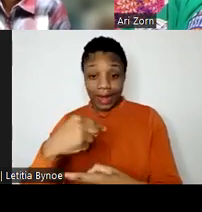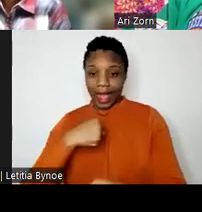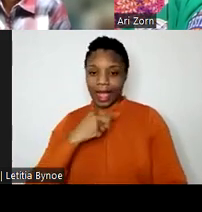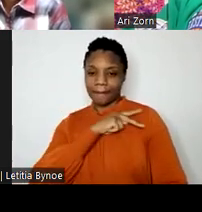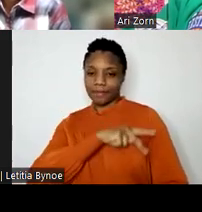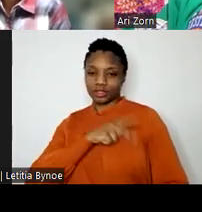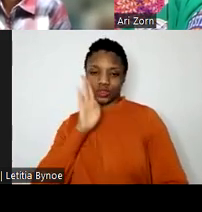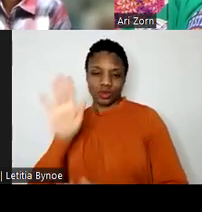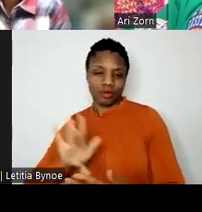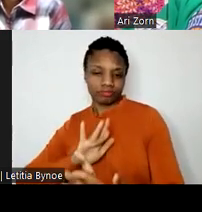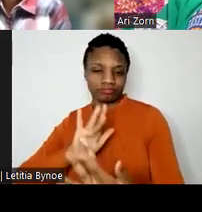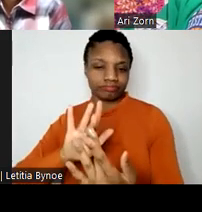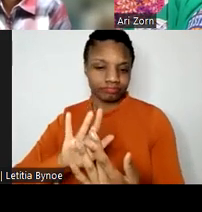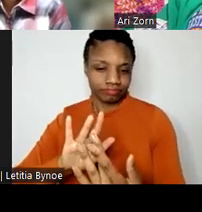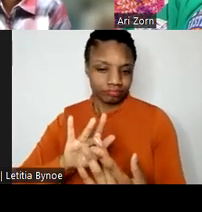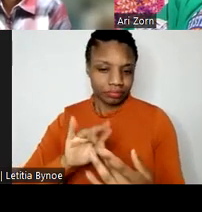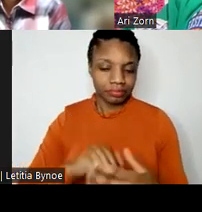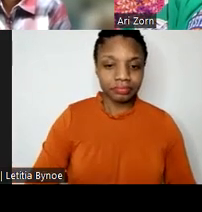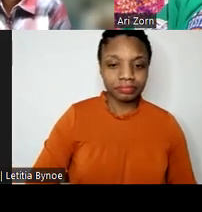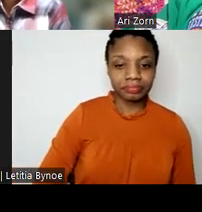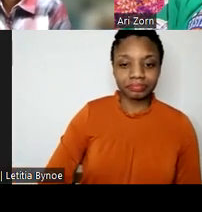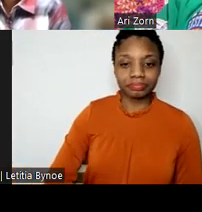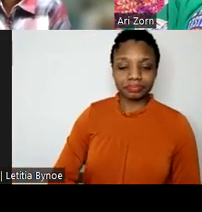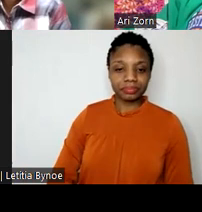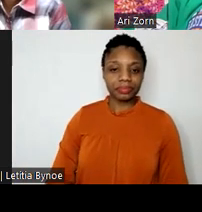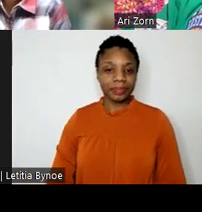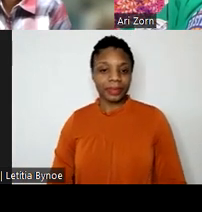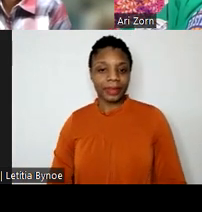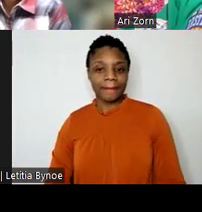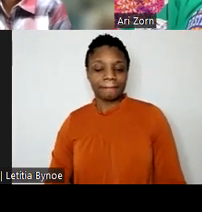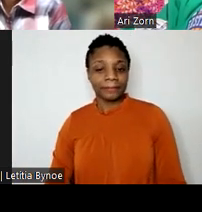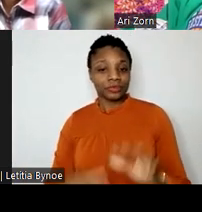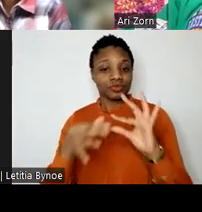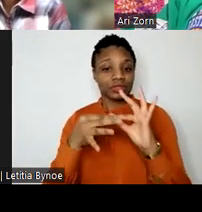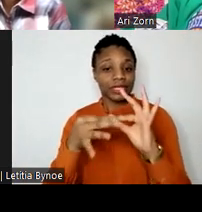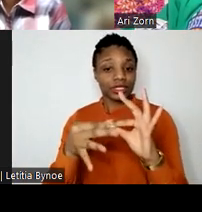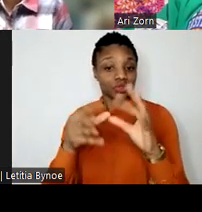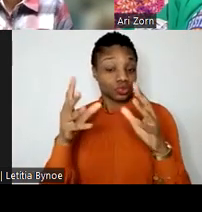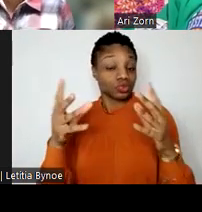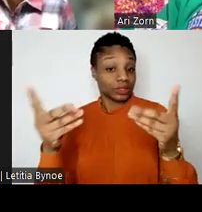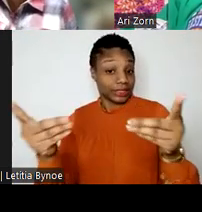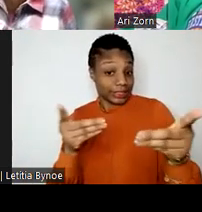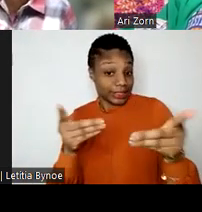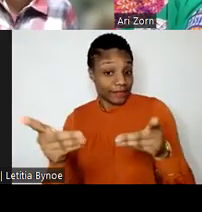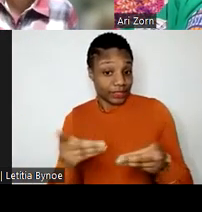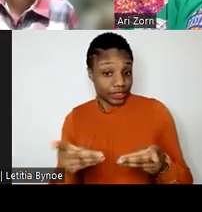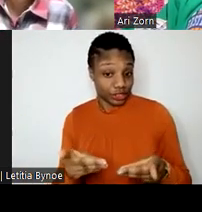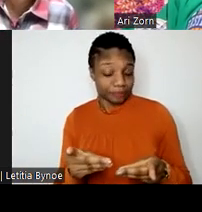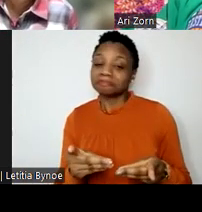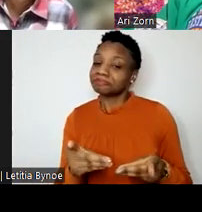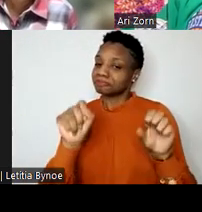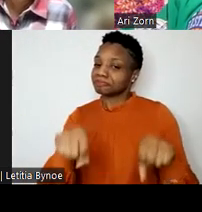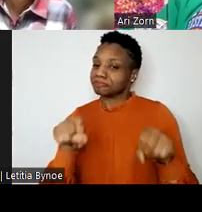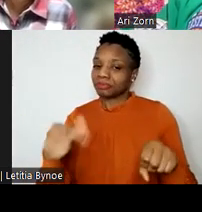puede poner su email su correo electrónico en el chat eh Por favor Yo me puedo comunicar con usted luego